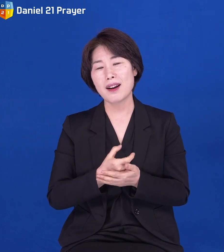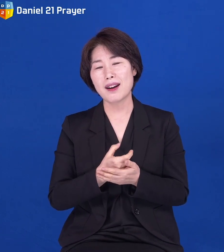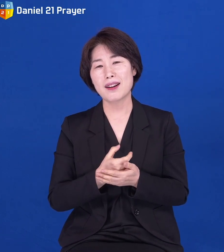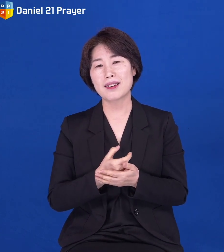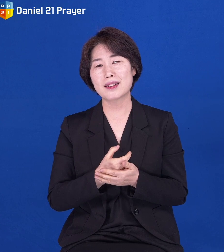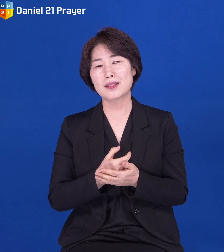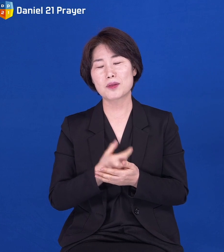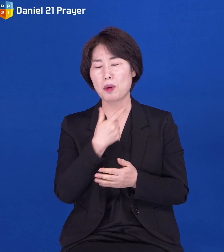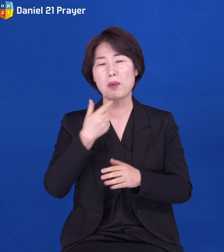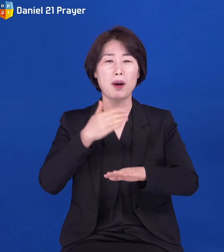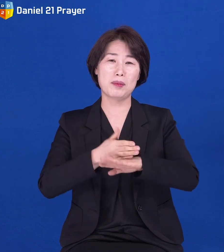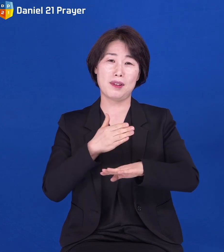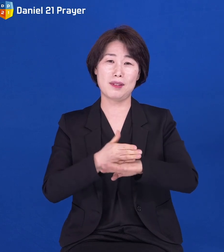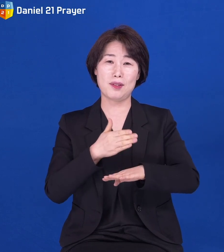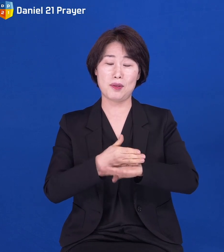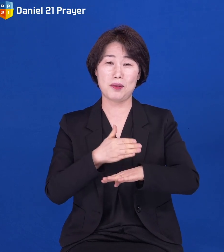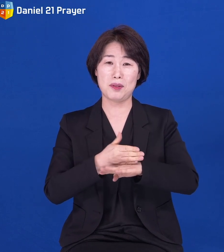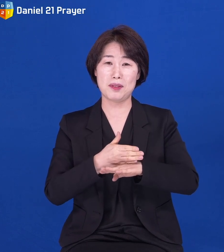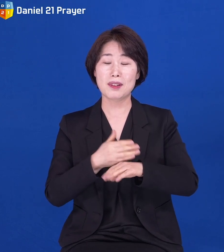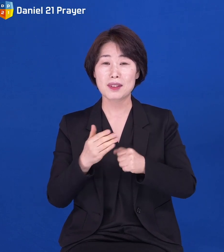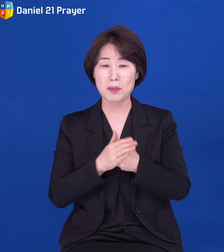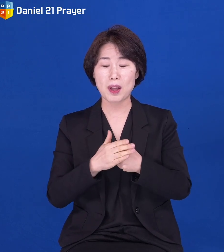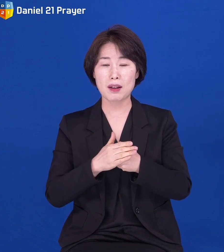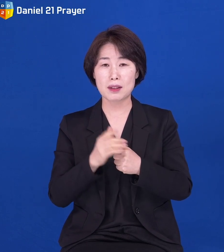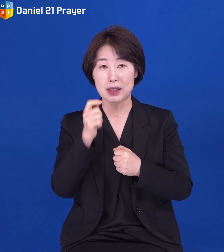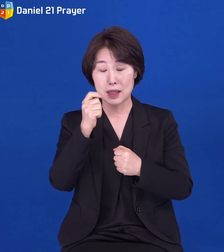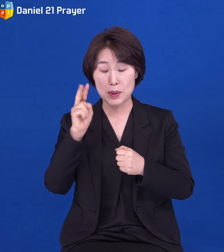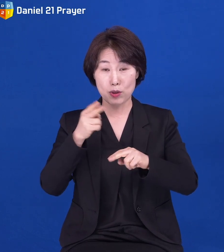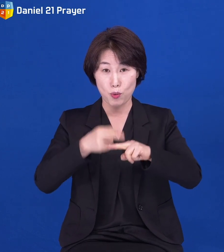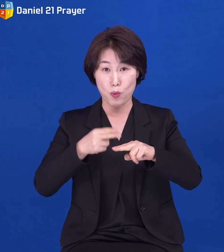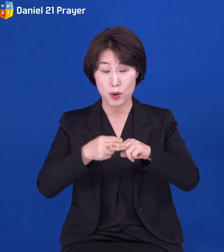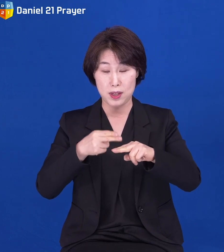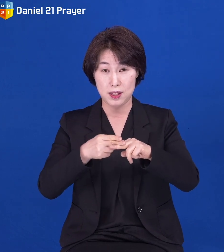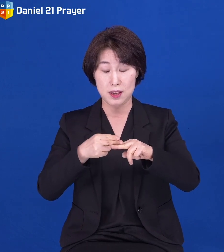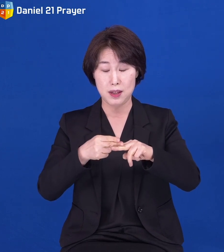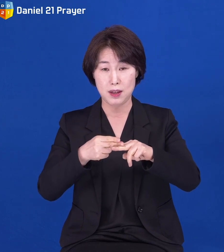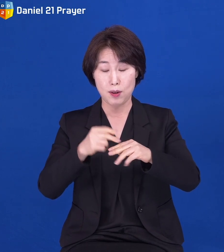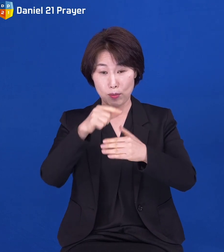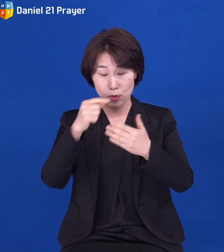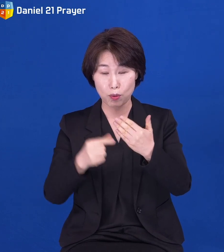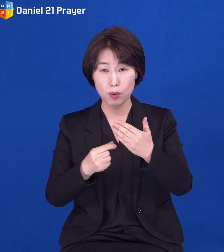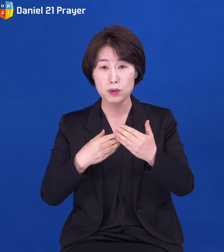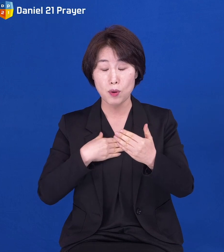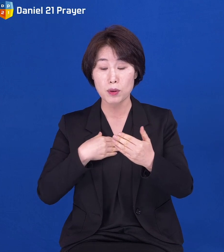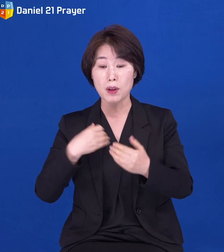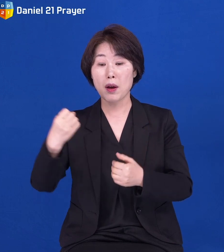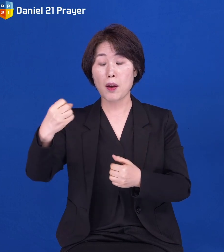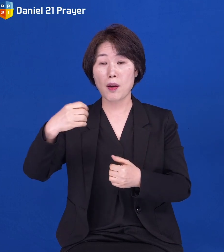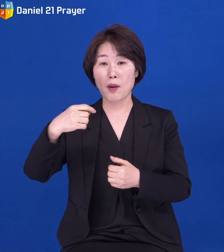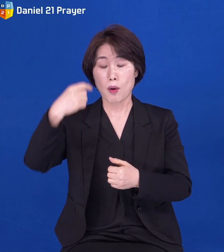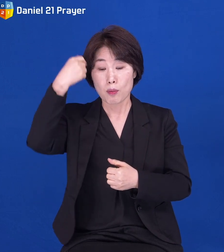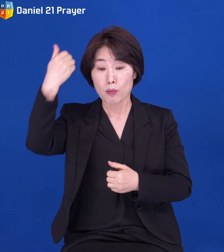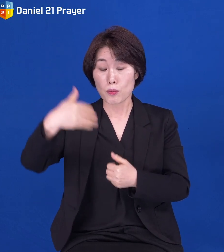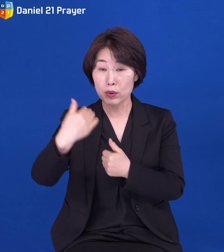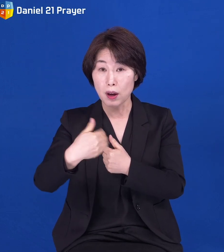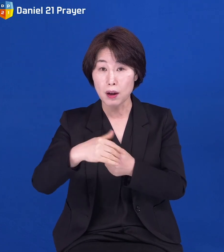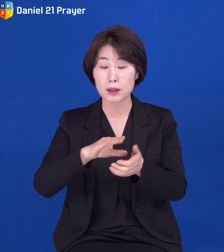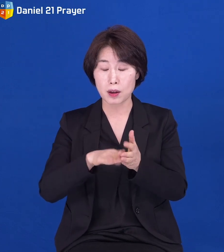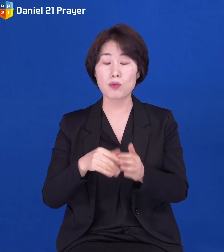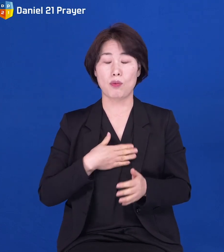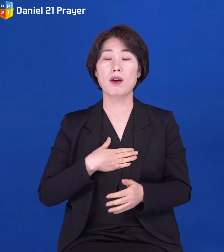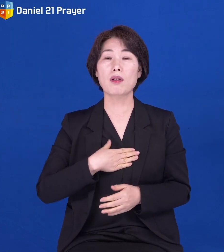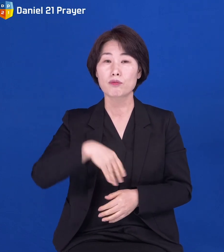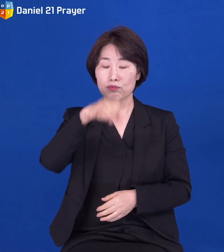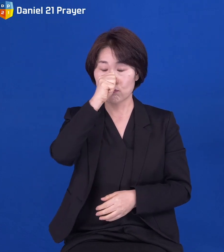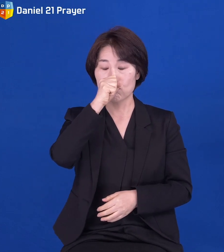그래가지고 편스토랑을 그냥 한번 해보자. 그 처음에 그냥 되게 어렵게 저한테 물어보셨는데 제가 좋아요 그렇게 한 거예요, 저도